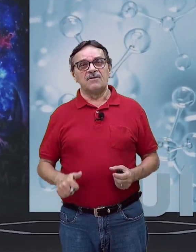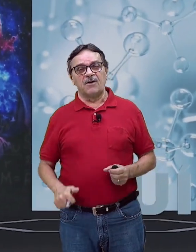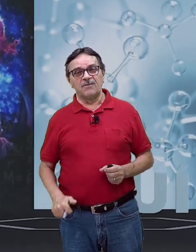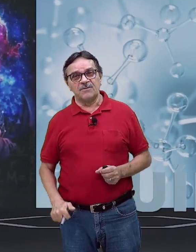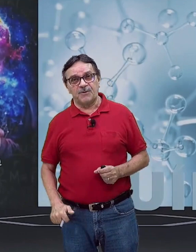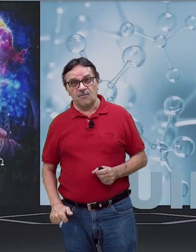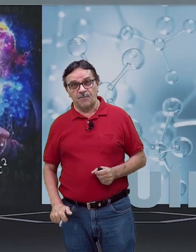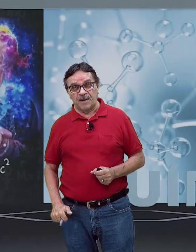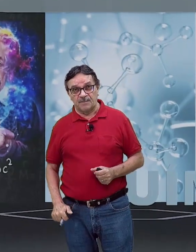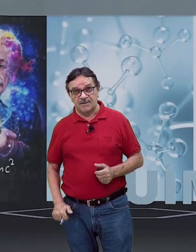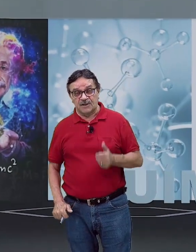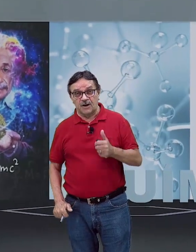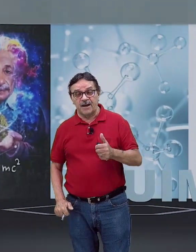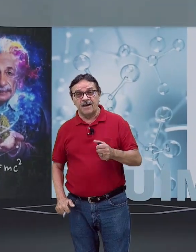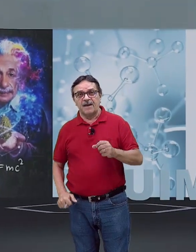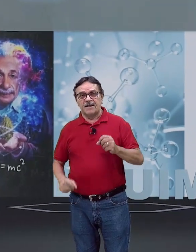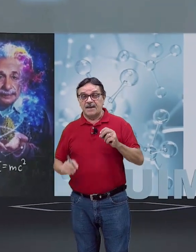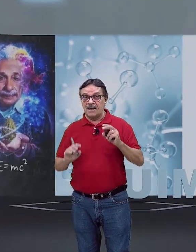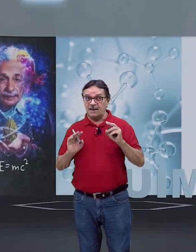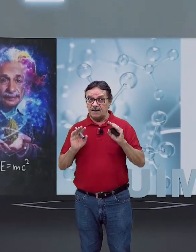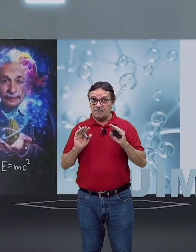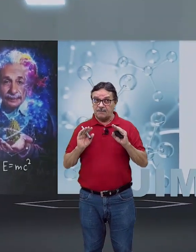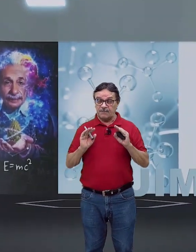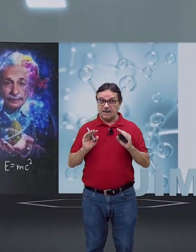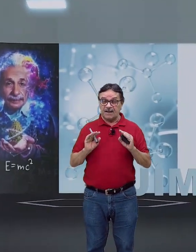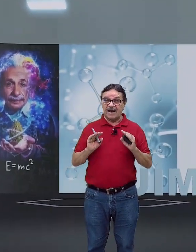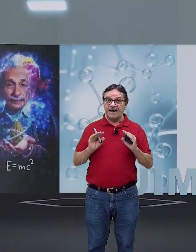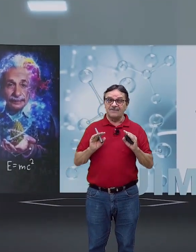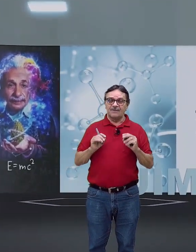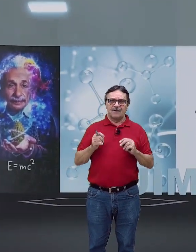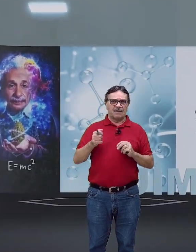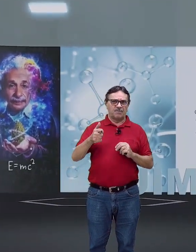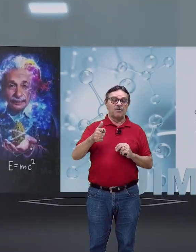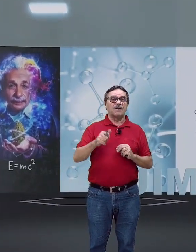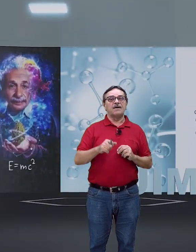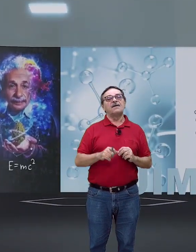que nós nos preocupamos, tá joia? E aí, fique